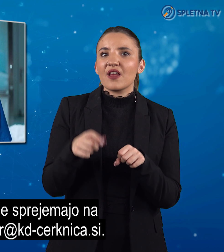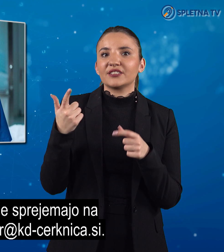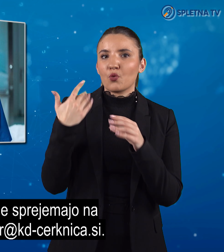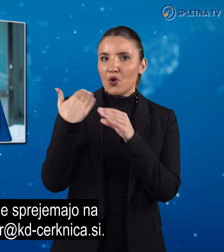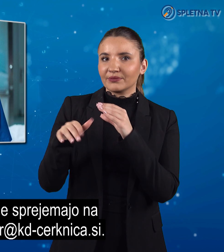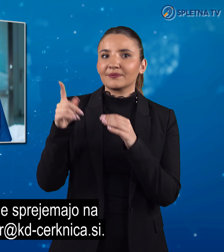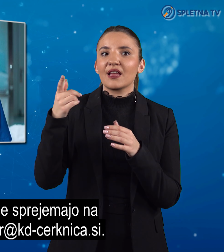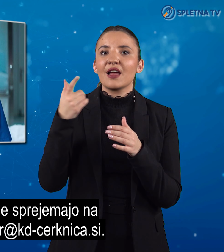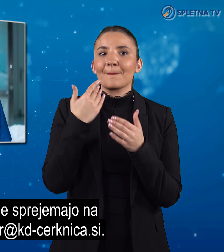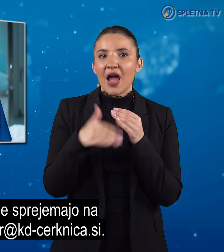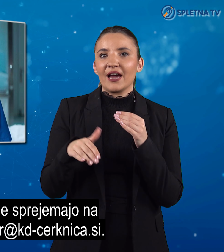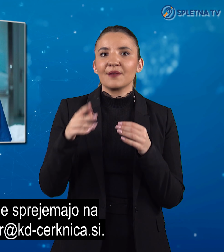Rezervacije sprejemajo na